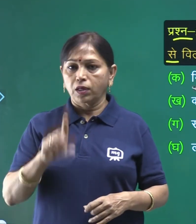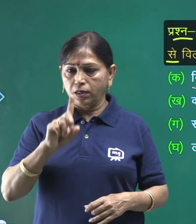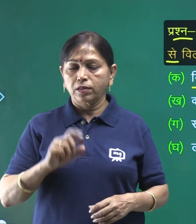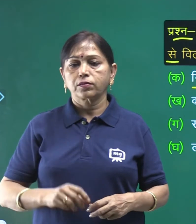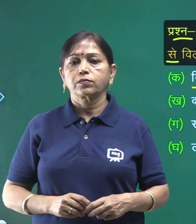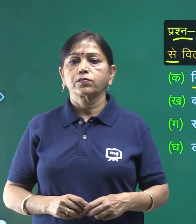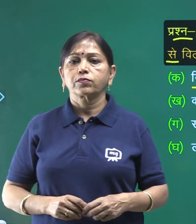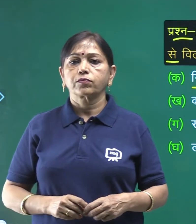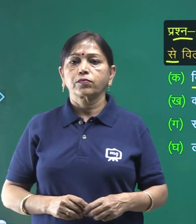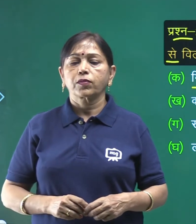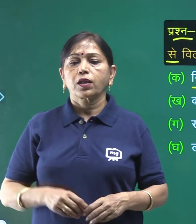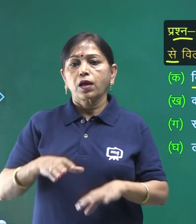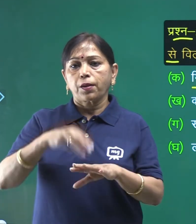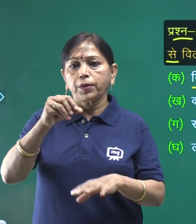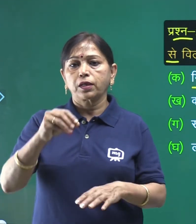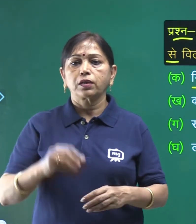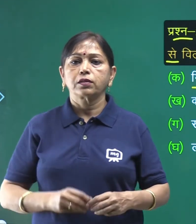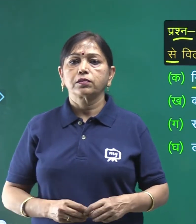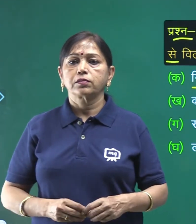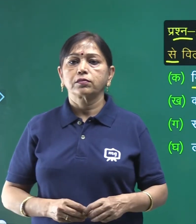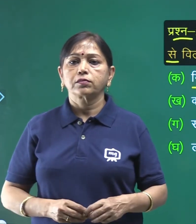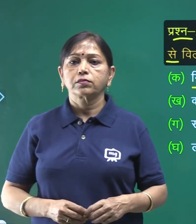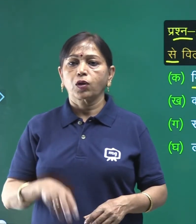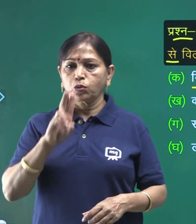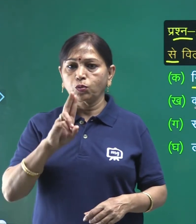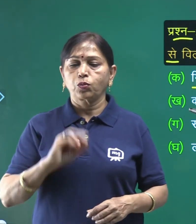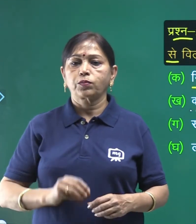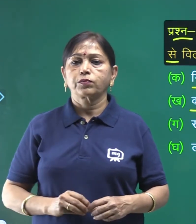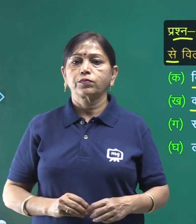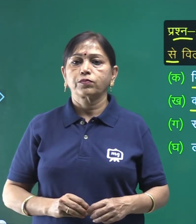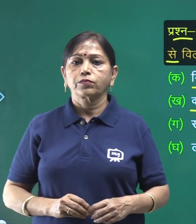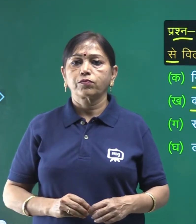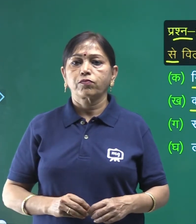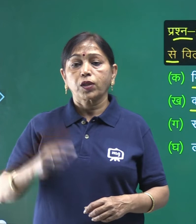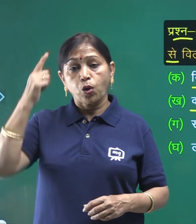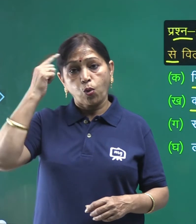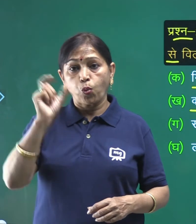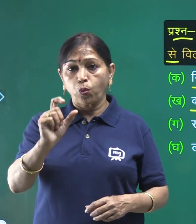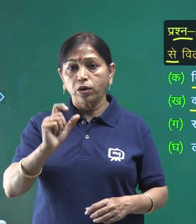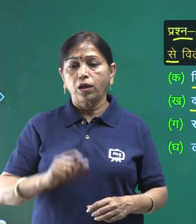1, मिट्टी। 2, कोयला।